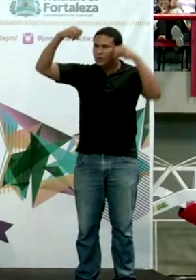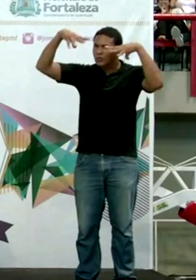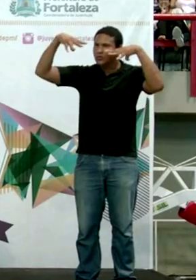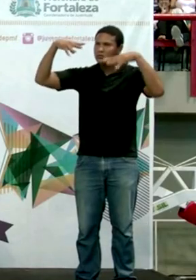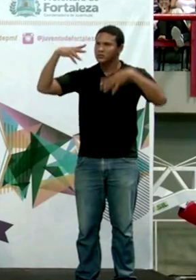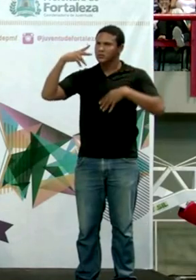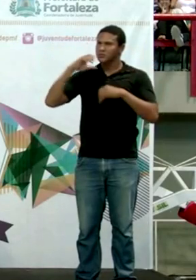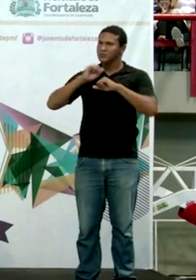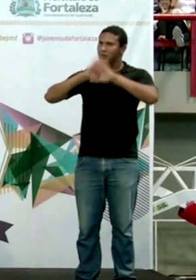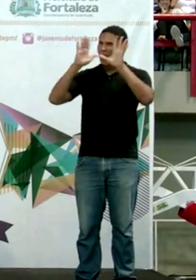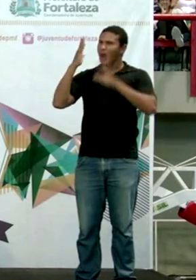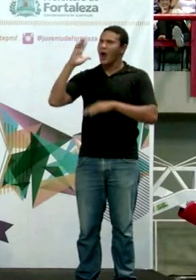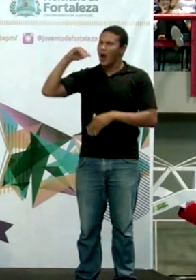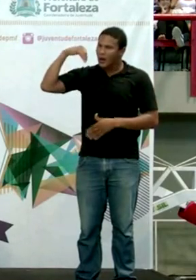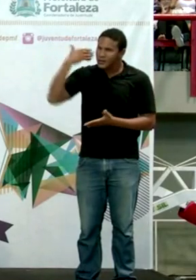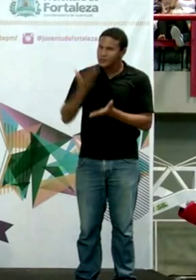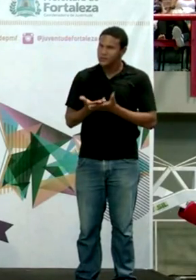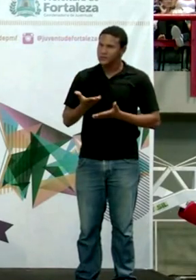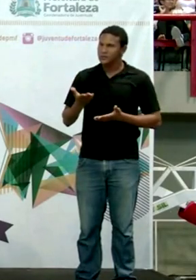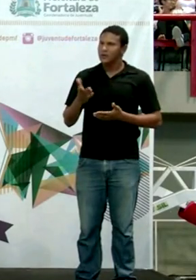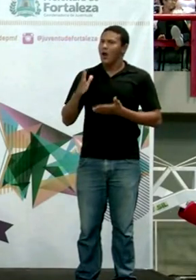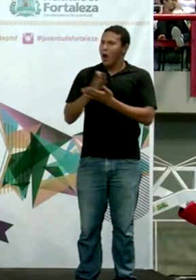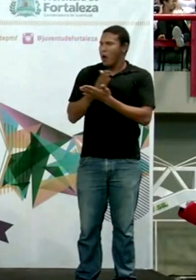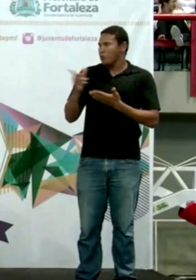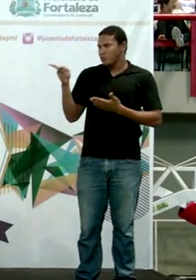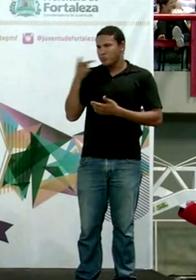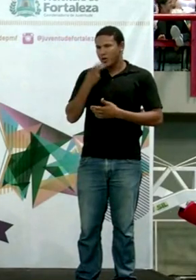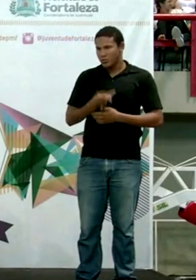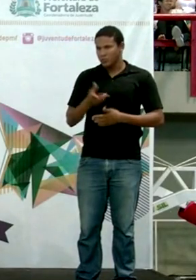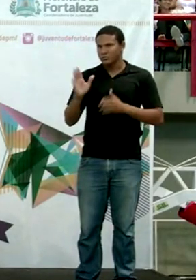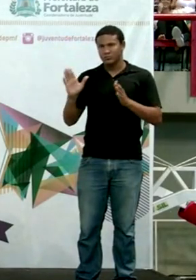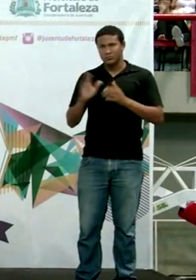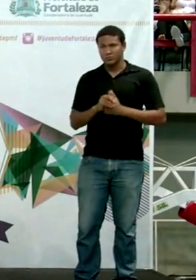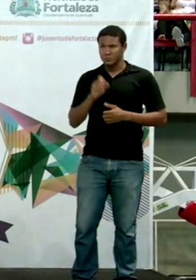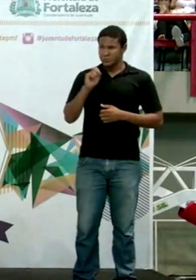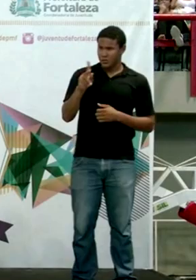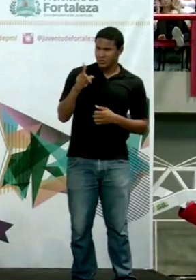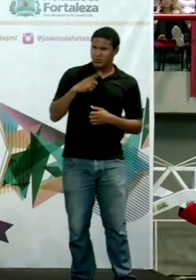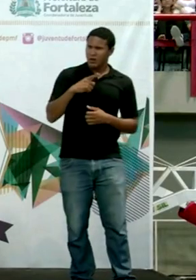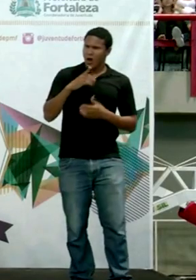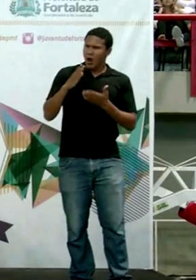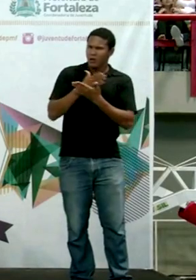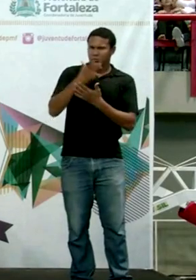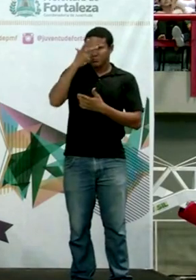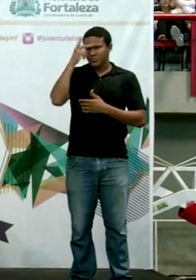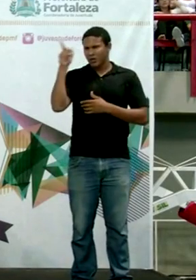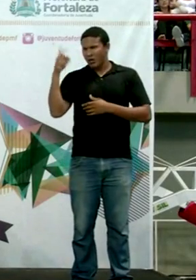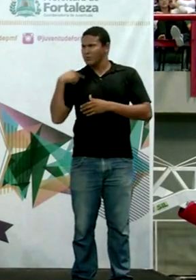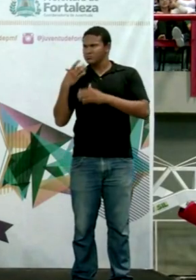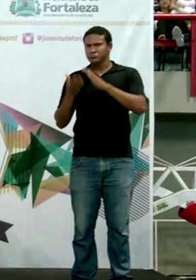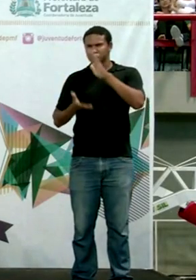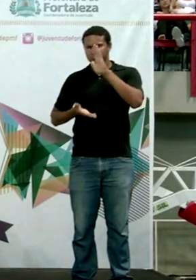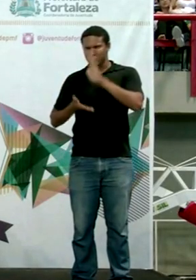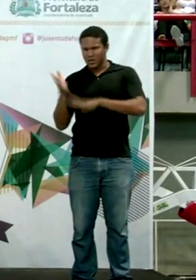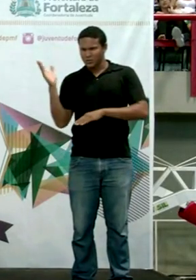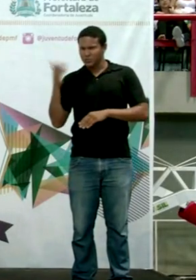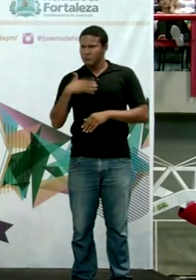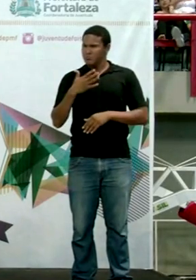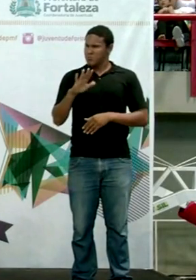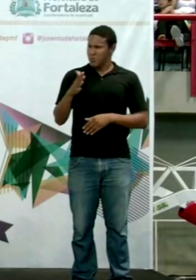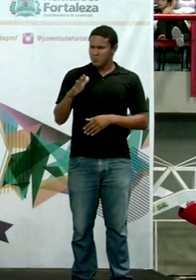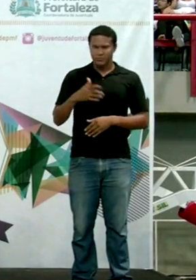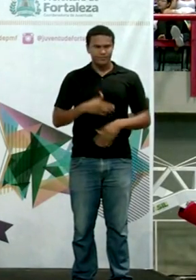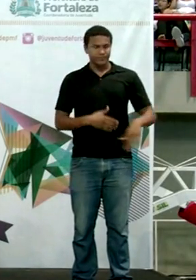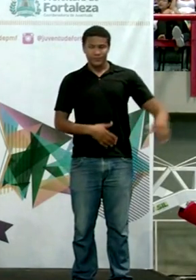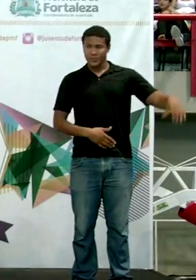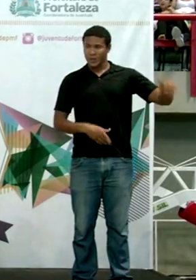quando eu estava viajando, amanhecia às 8 horas. 8 para 9. 8